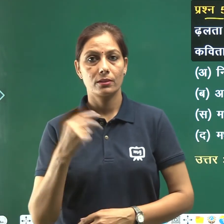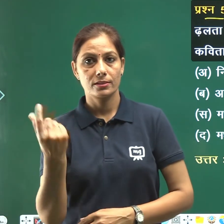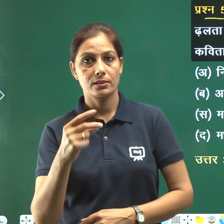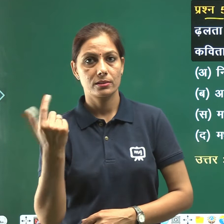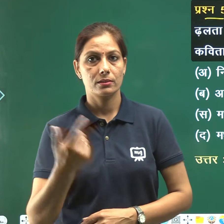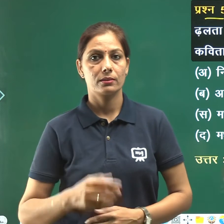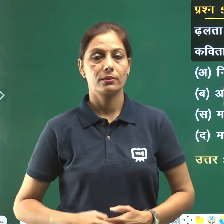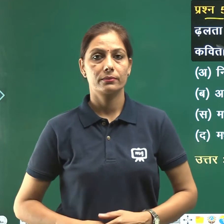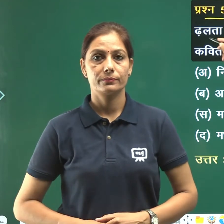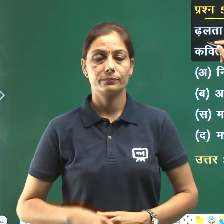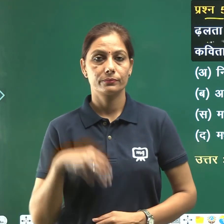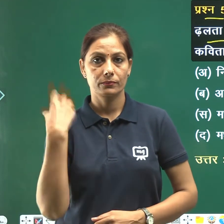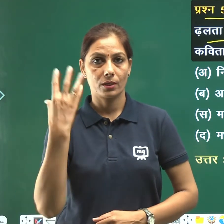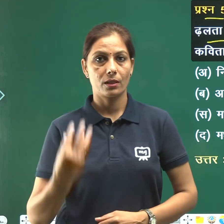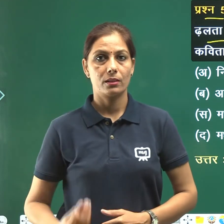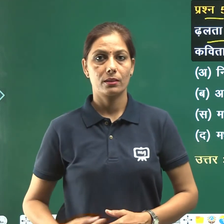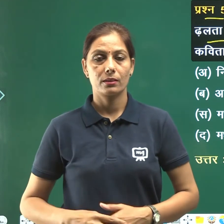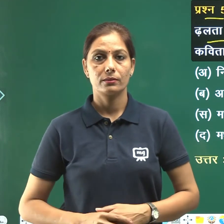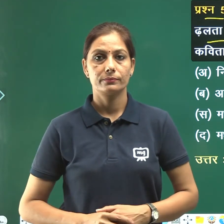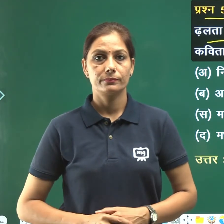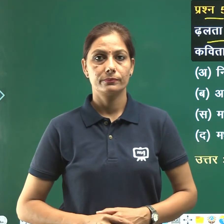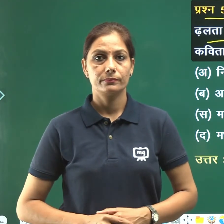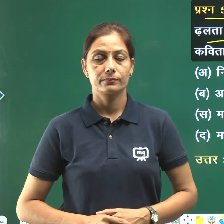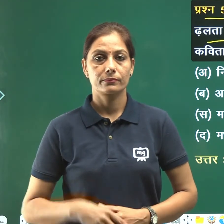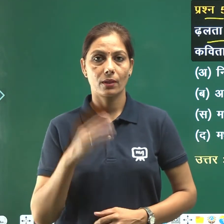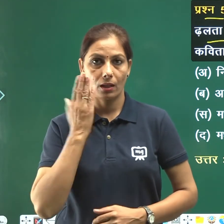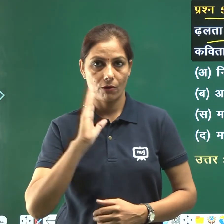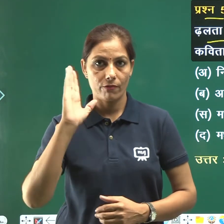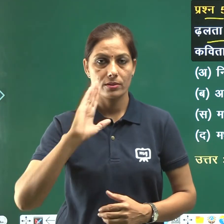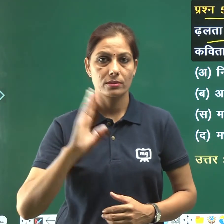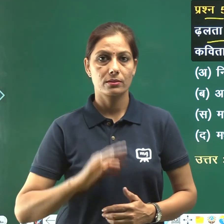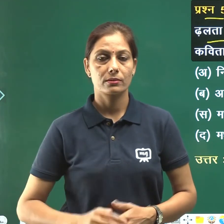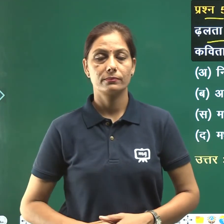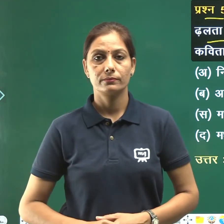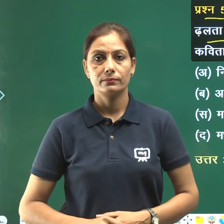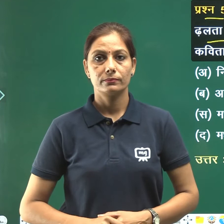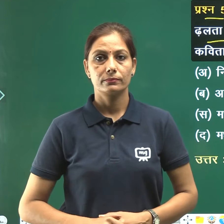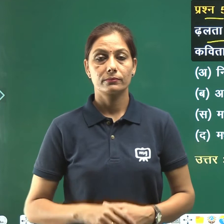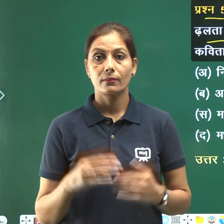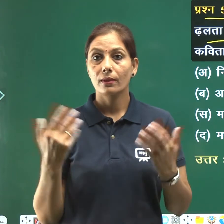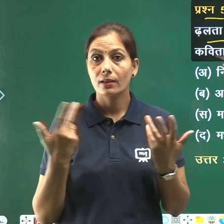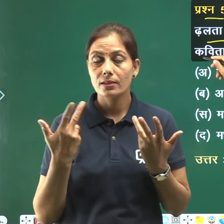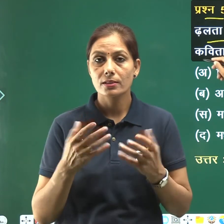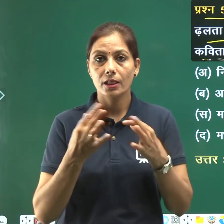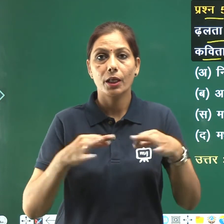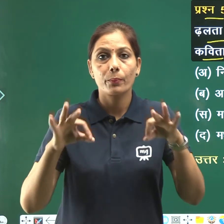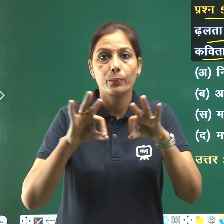जल्दी जल्दी ढलता है काव्यांश किस मुख्य कविता